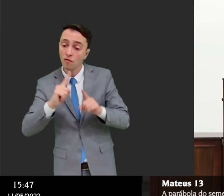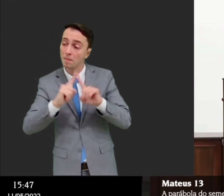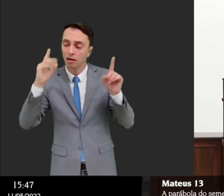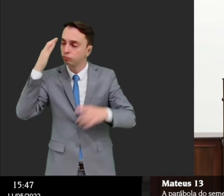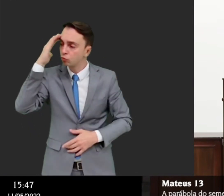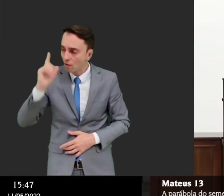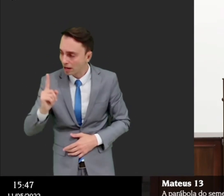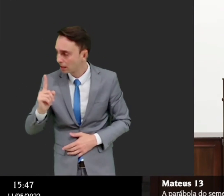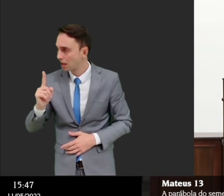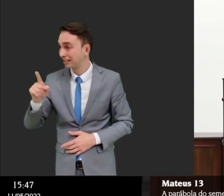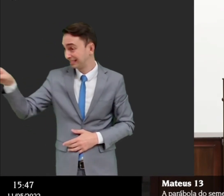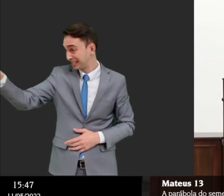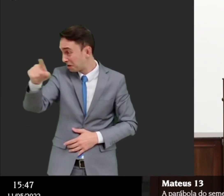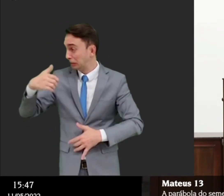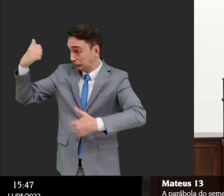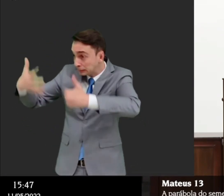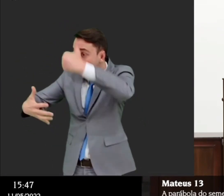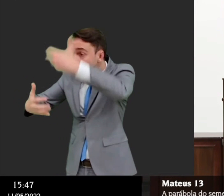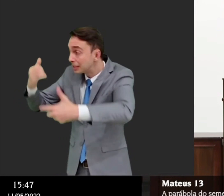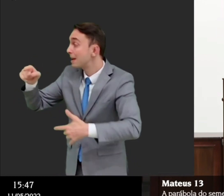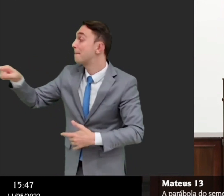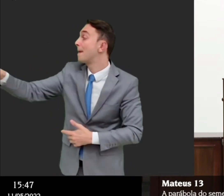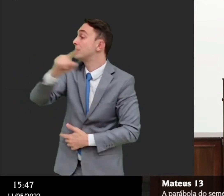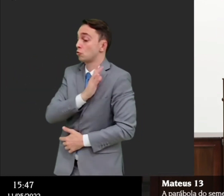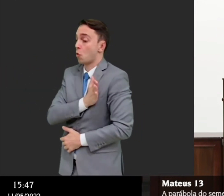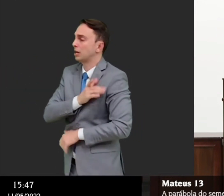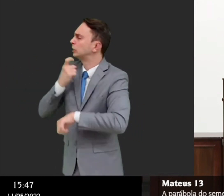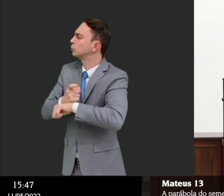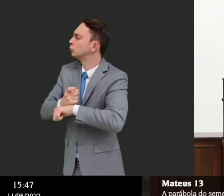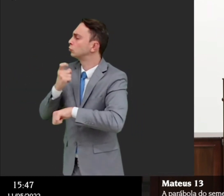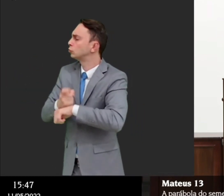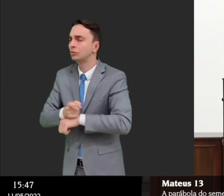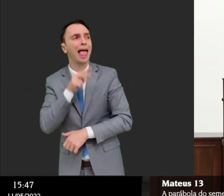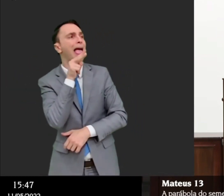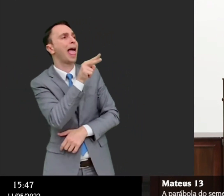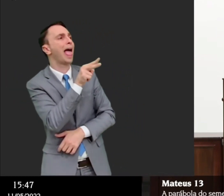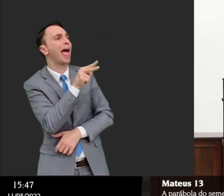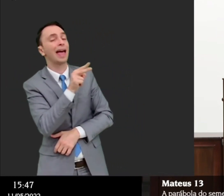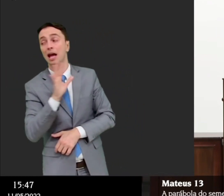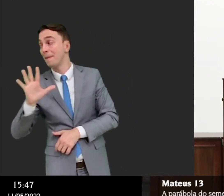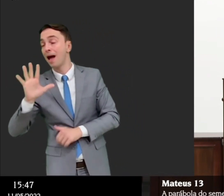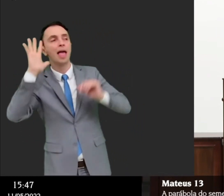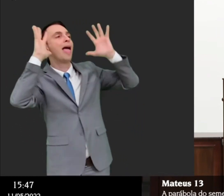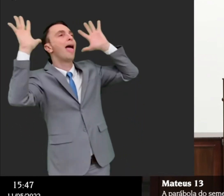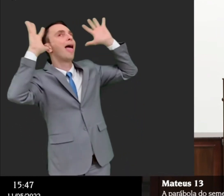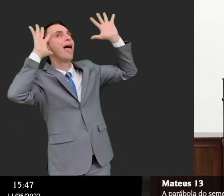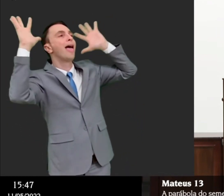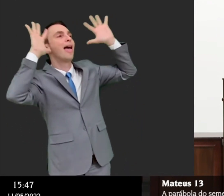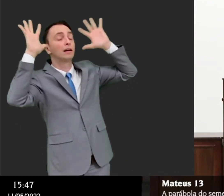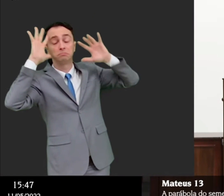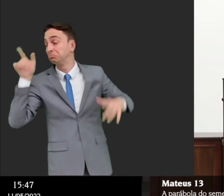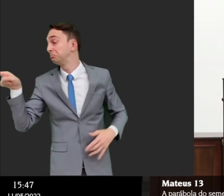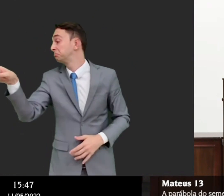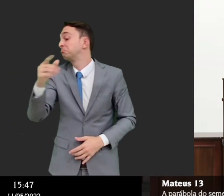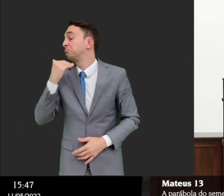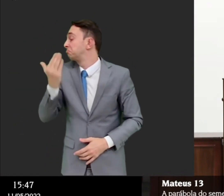deste povo está endurecido, e ouviram de